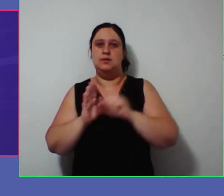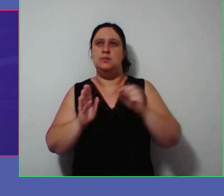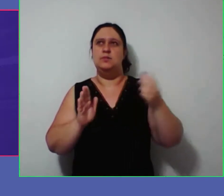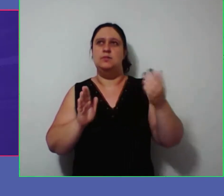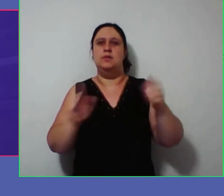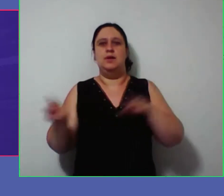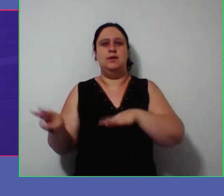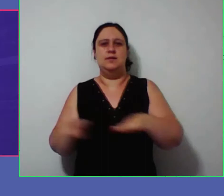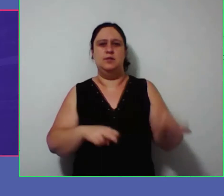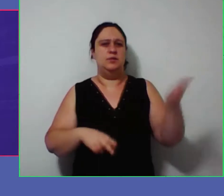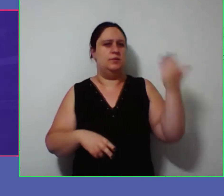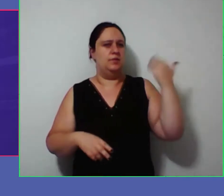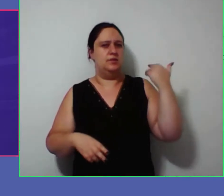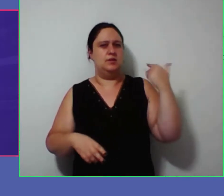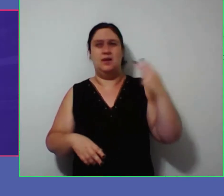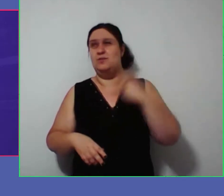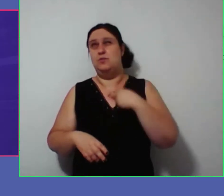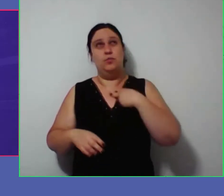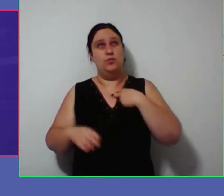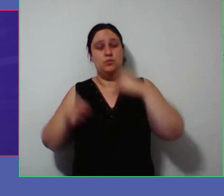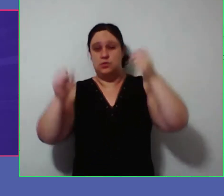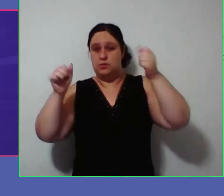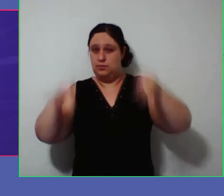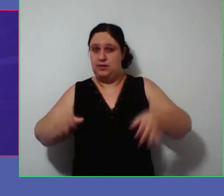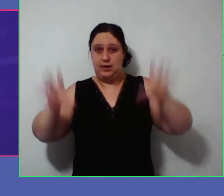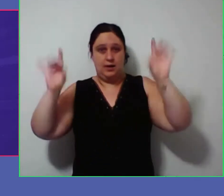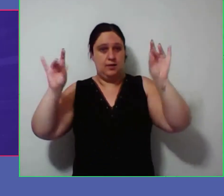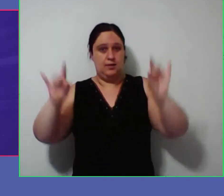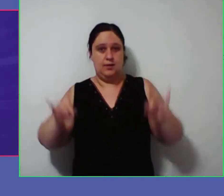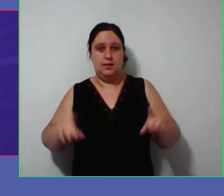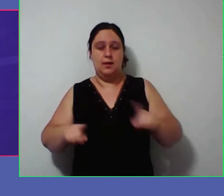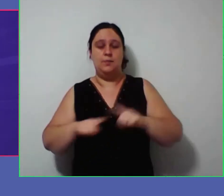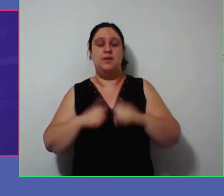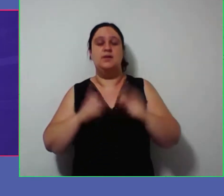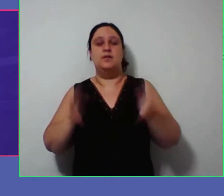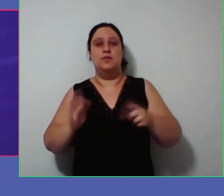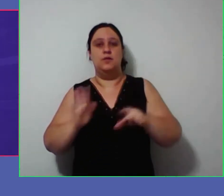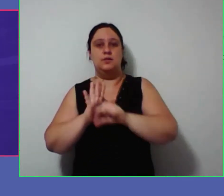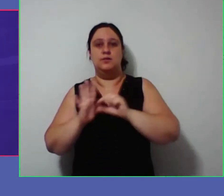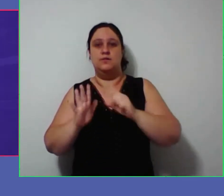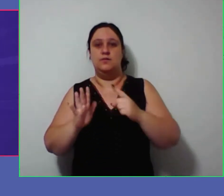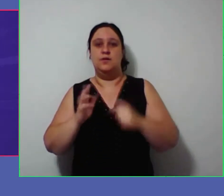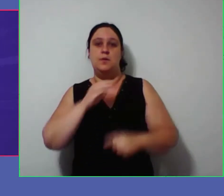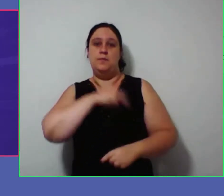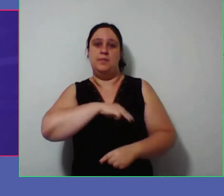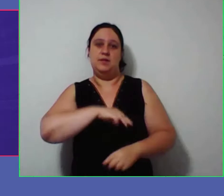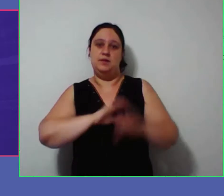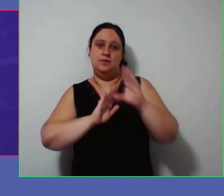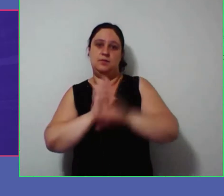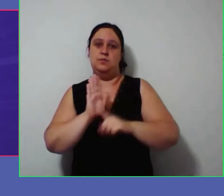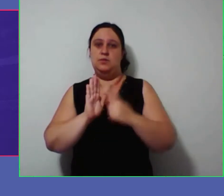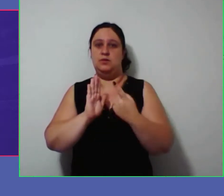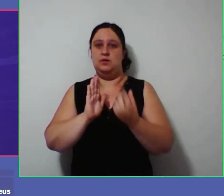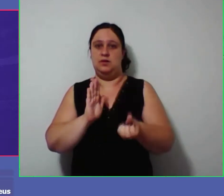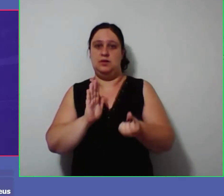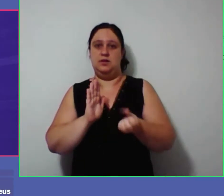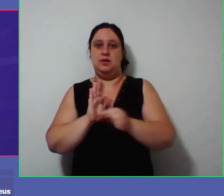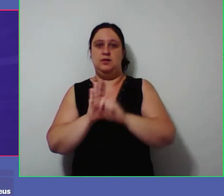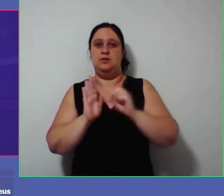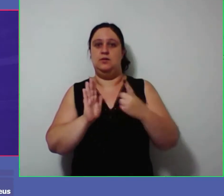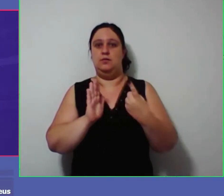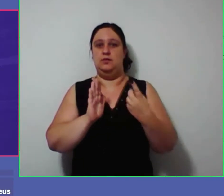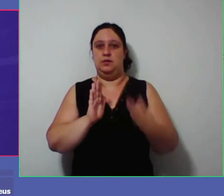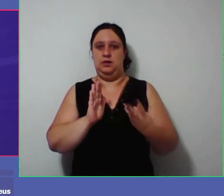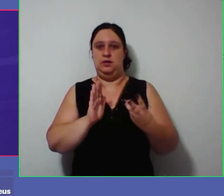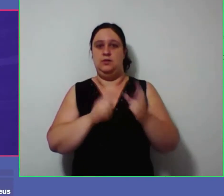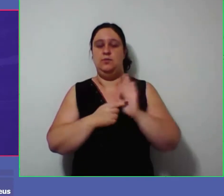por versículo. O versículo 13 diz assim, de Mateus 16, claro: indo Jesus para os lados